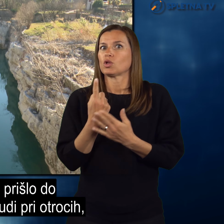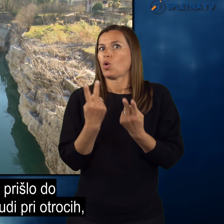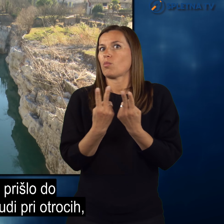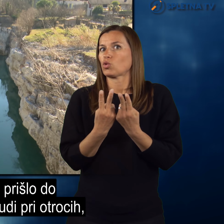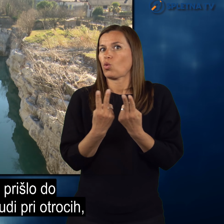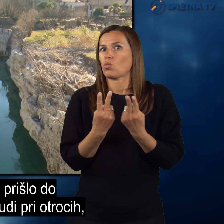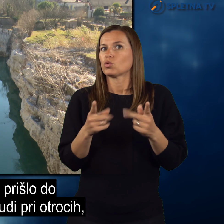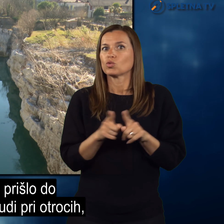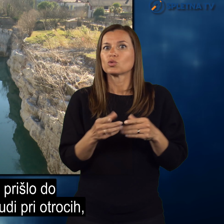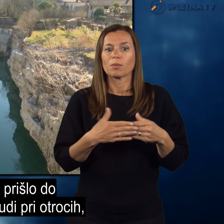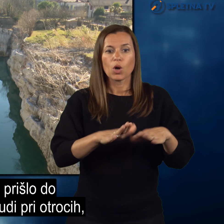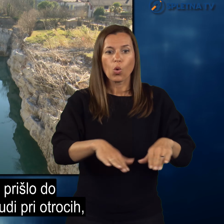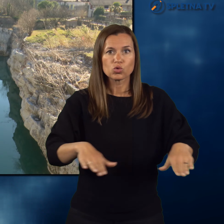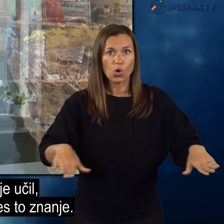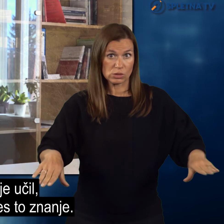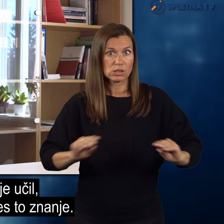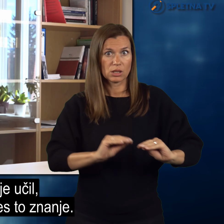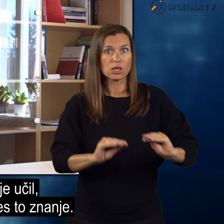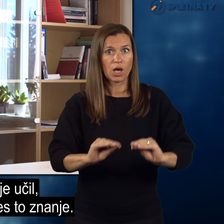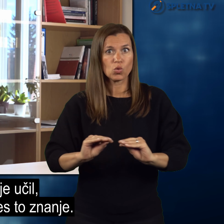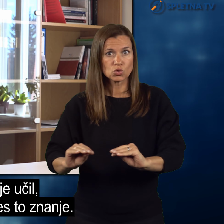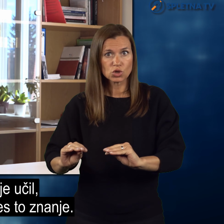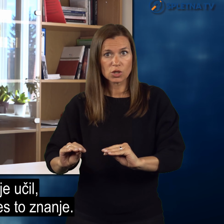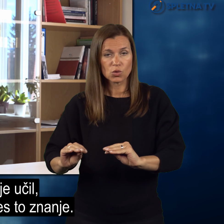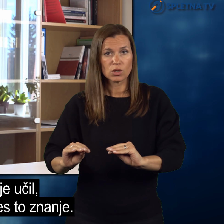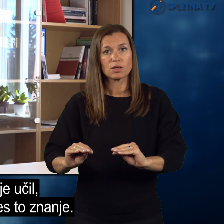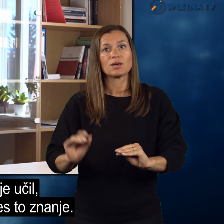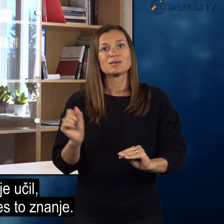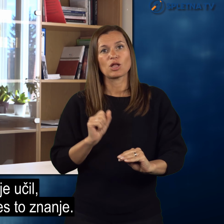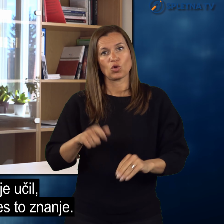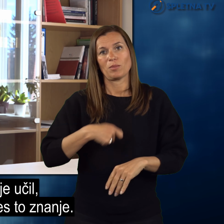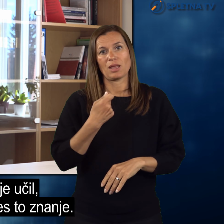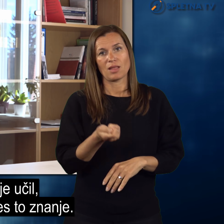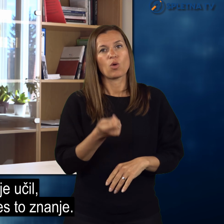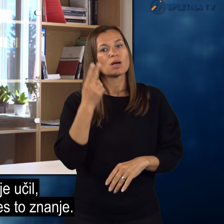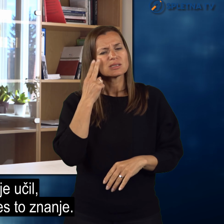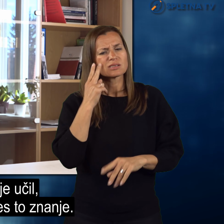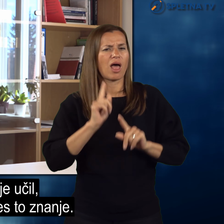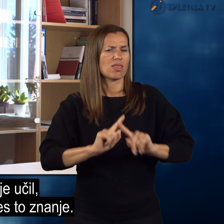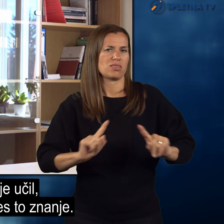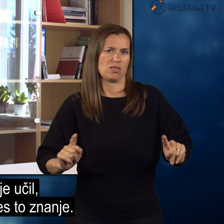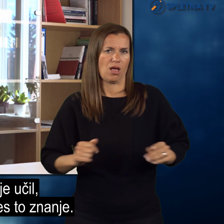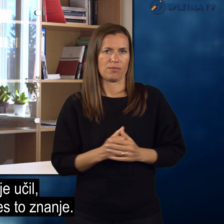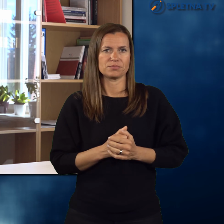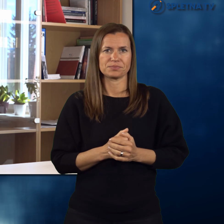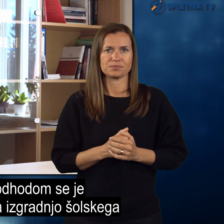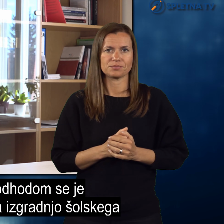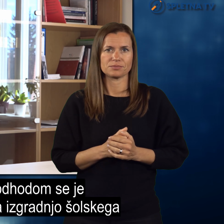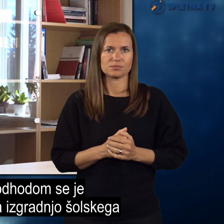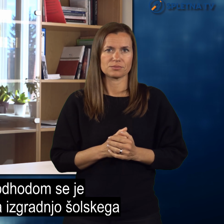do podobnega tudi pri otrocih, ki jih je učil, jim je dal res to znanje.